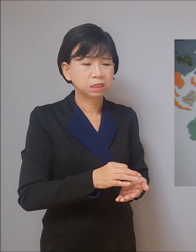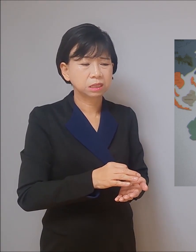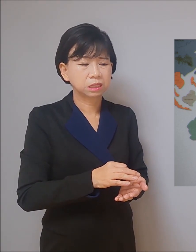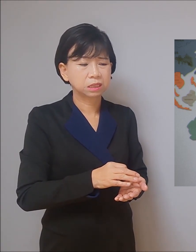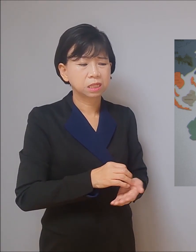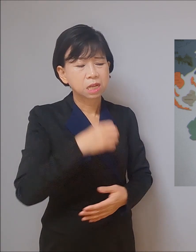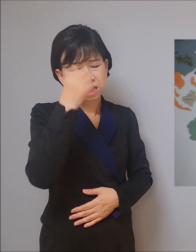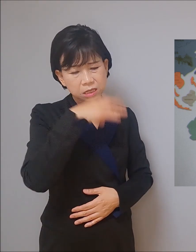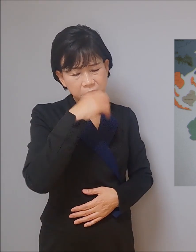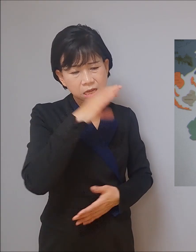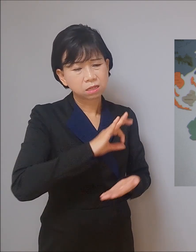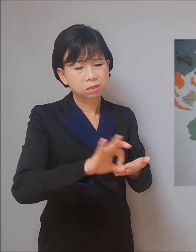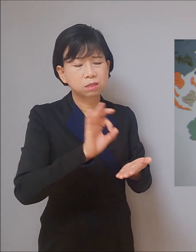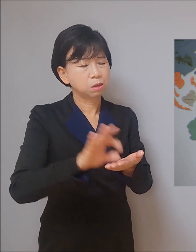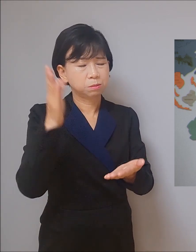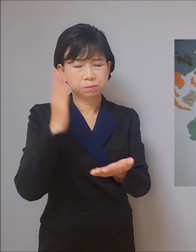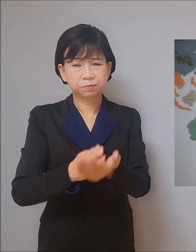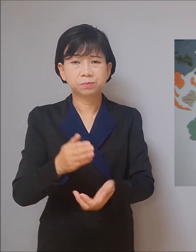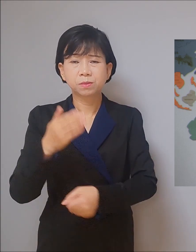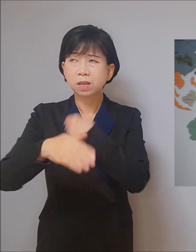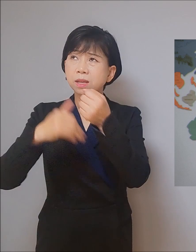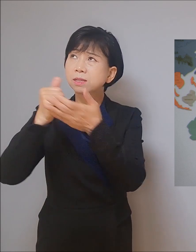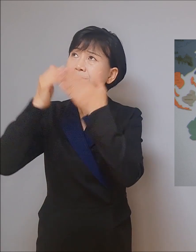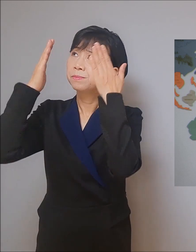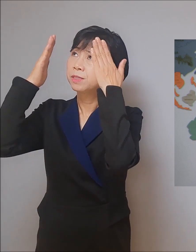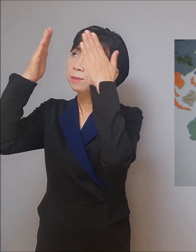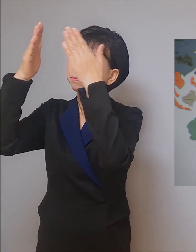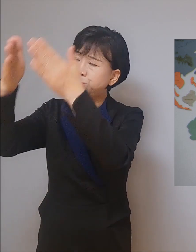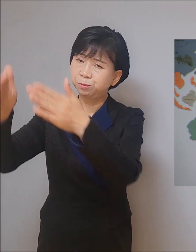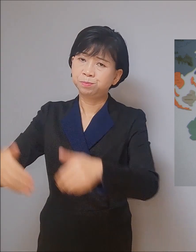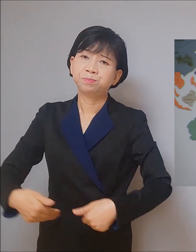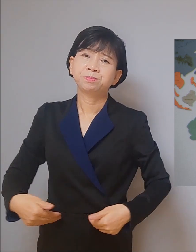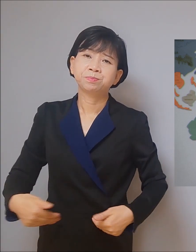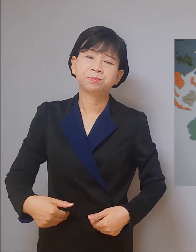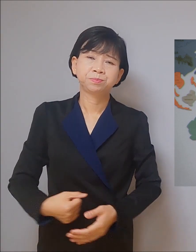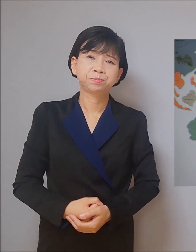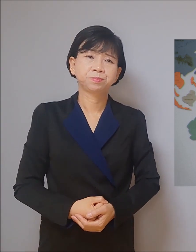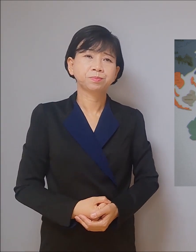또 하나님께 향한 내 시선, 하나님께 향한 내 집중하고 있는 걸